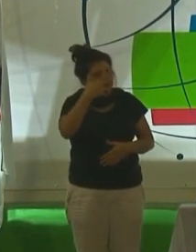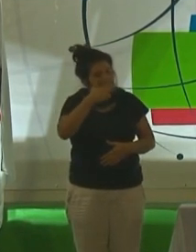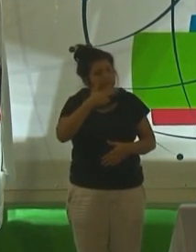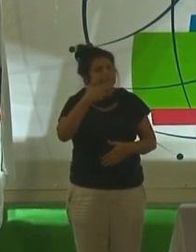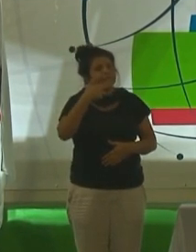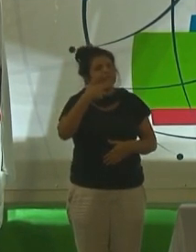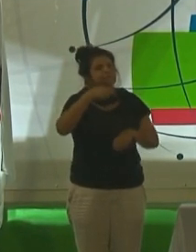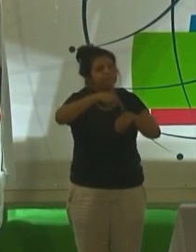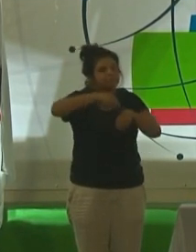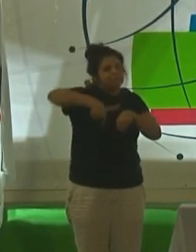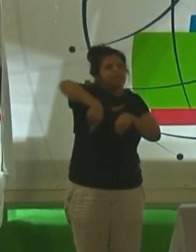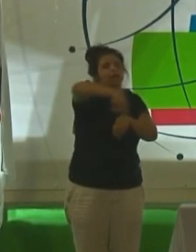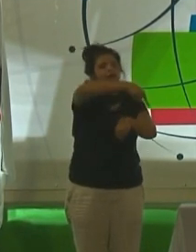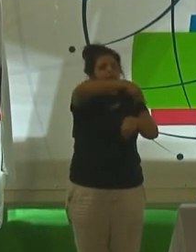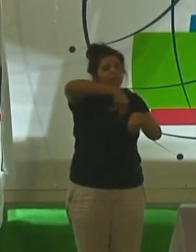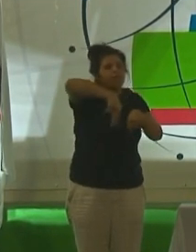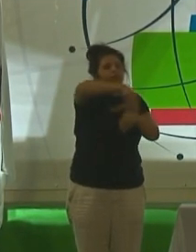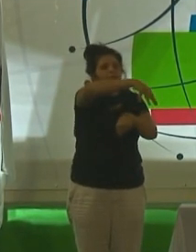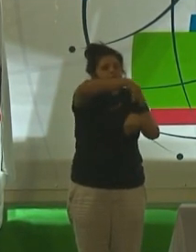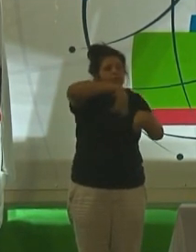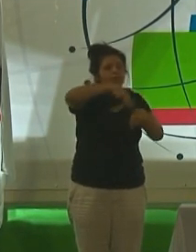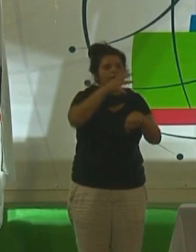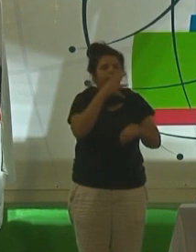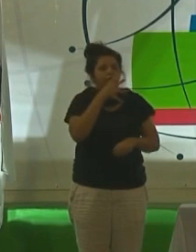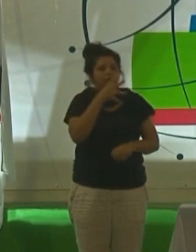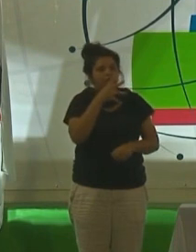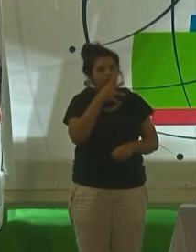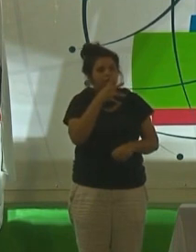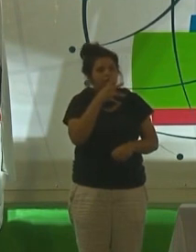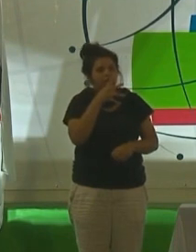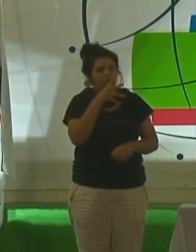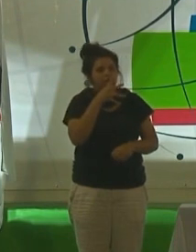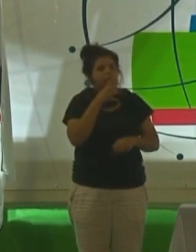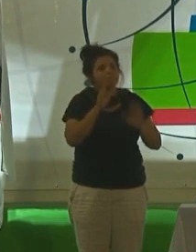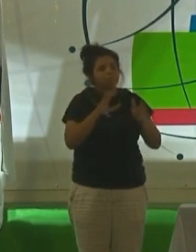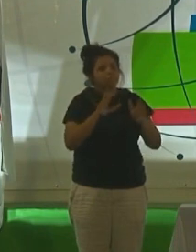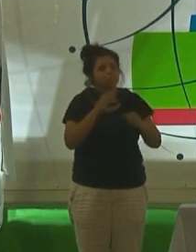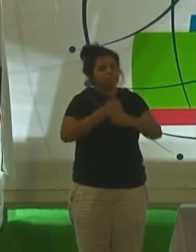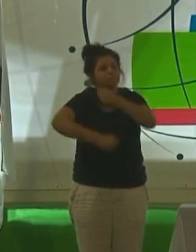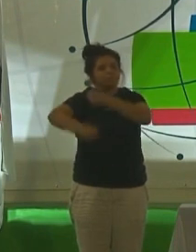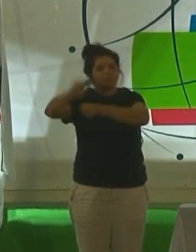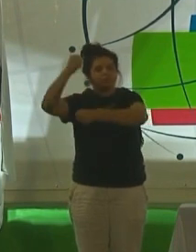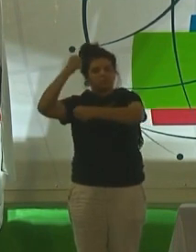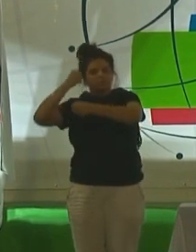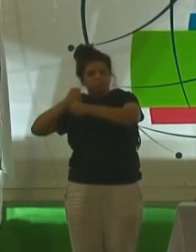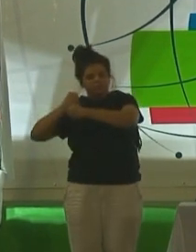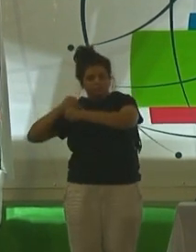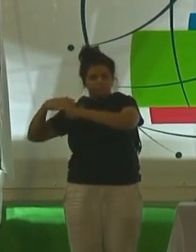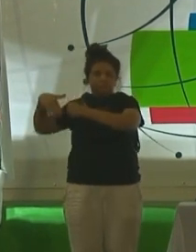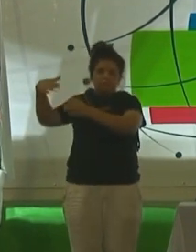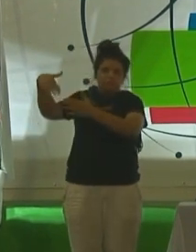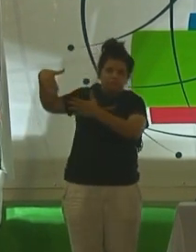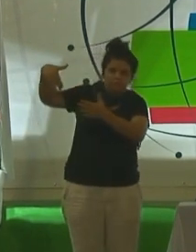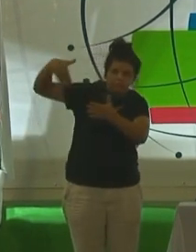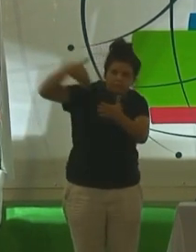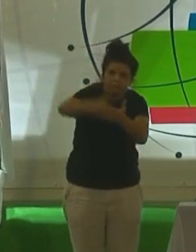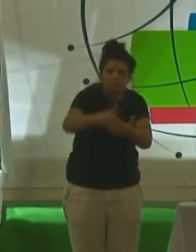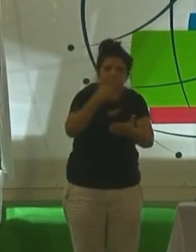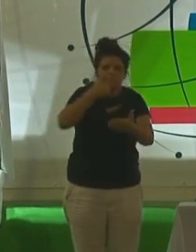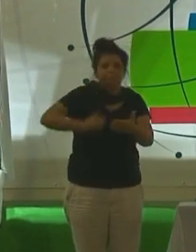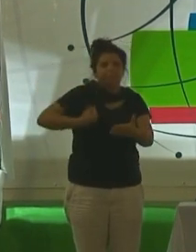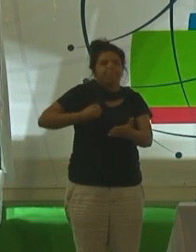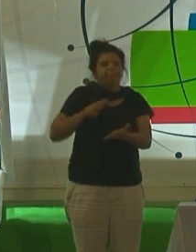muito tempo, né, Vanessa? Cheguei 20 de julho do ano passado, mas eu acho que eu já pertenço a essa história há muito mais tempo. Porque